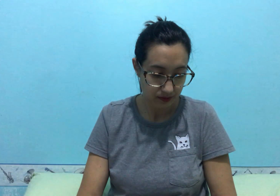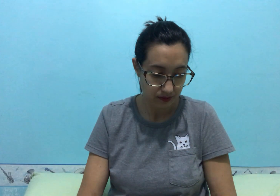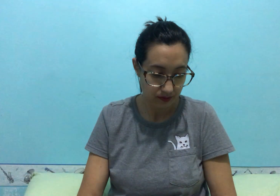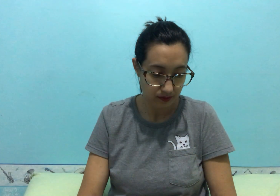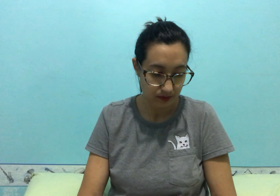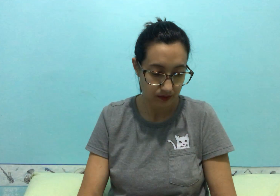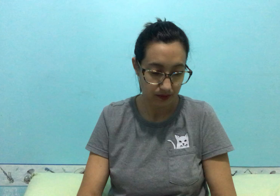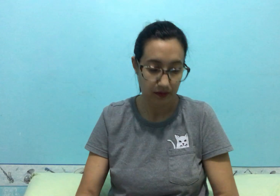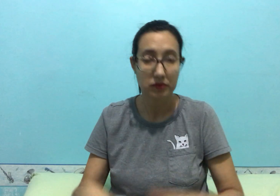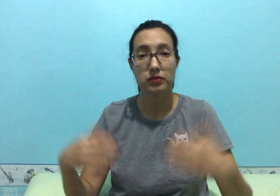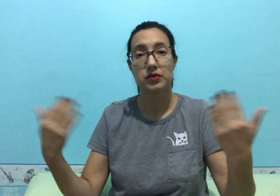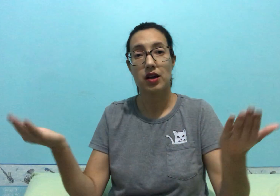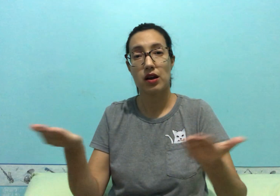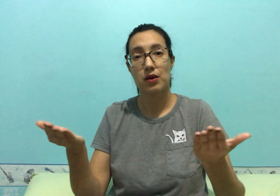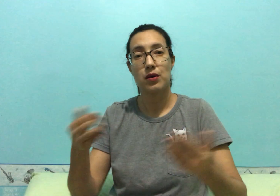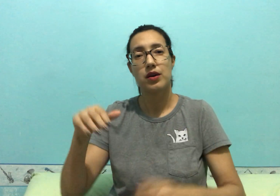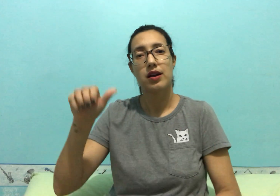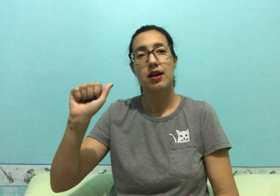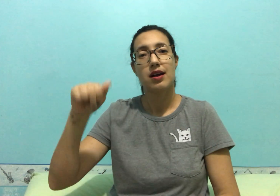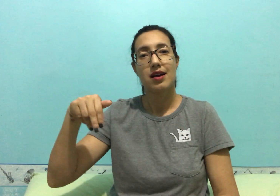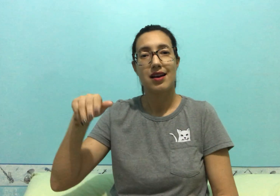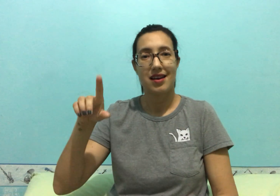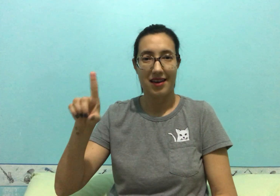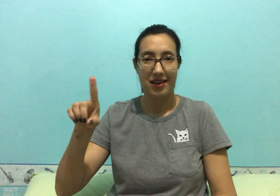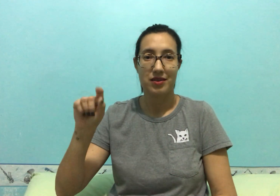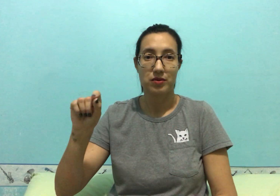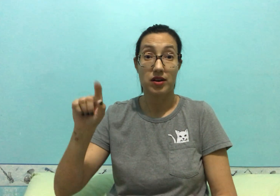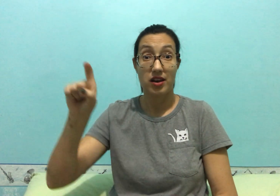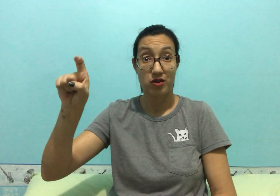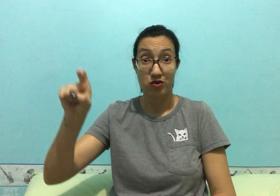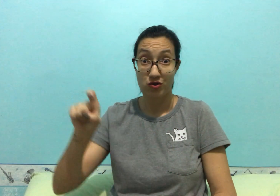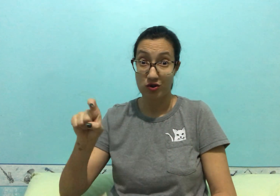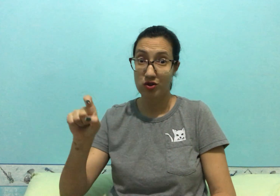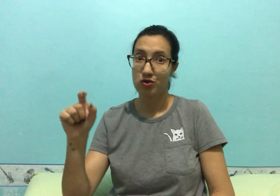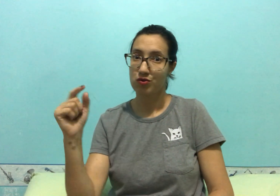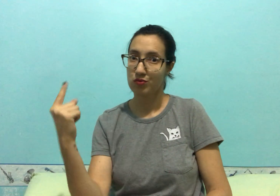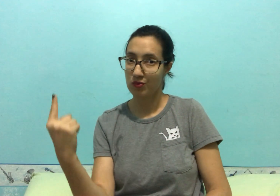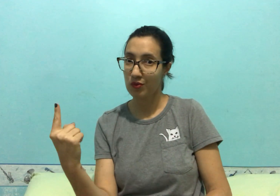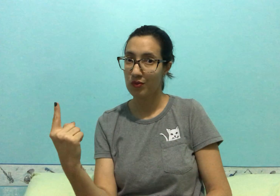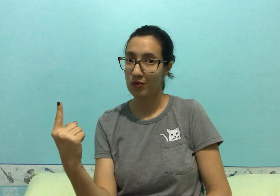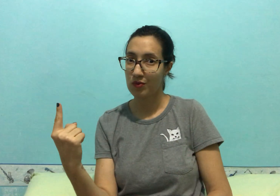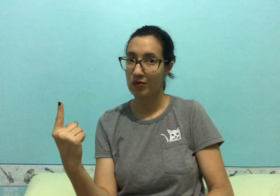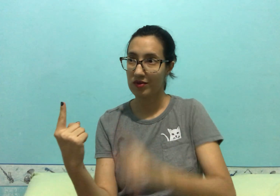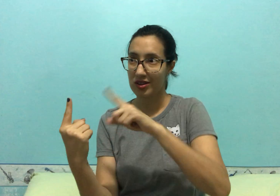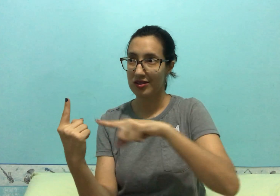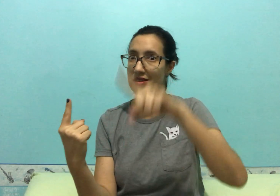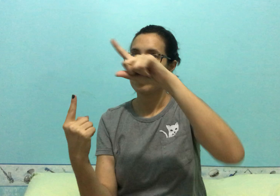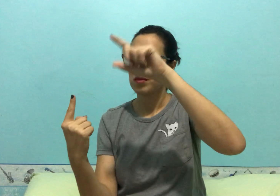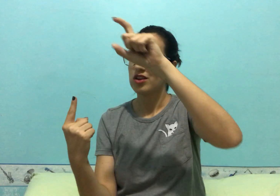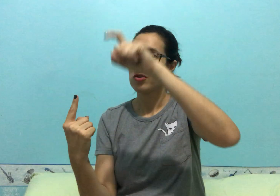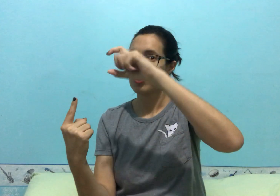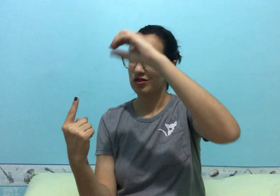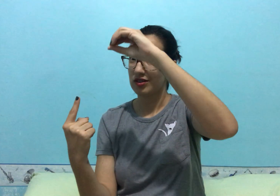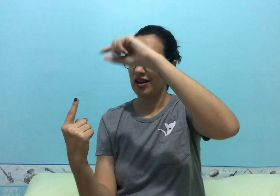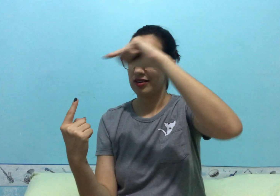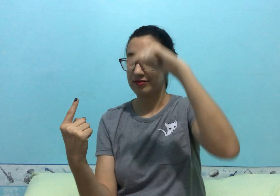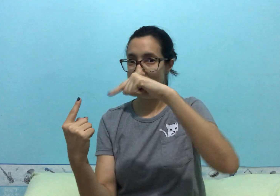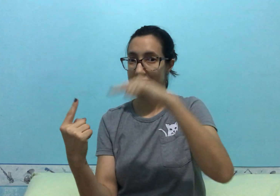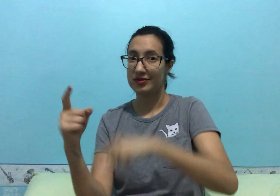de x com 1. Veja, antes foi x com 0, agora é x com 1. Aí agora vai sair x. Por quê? Porque se x